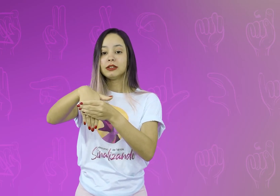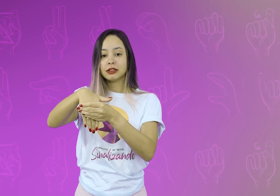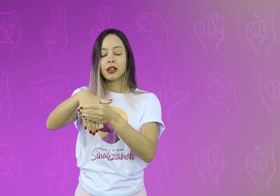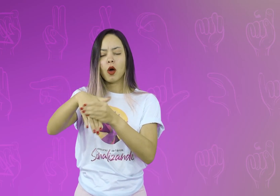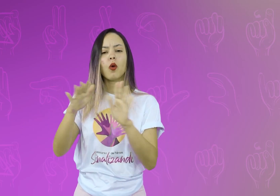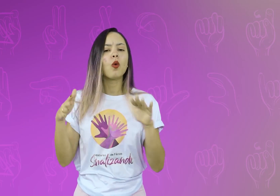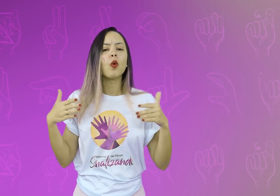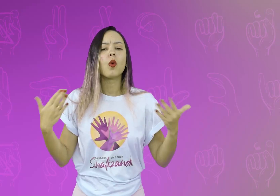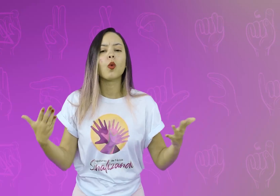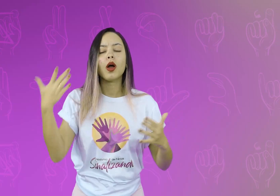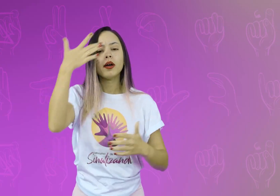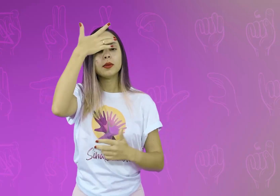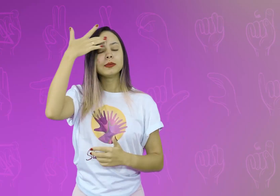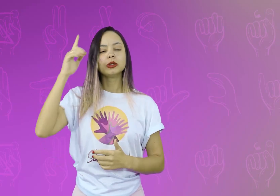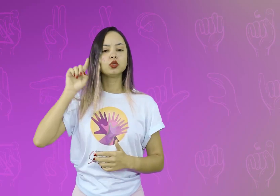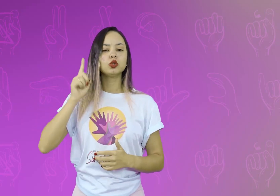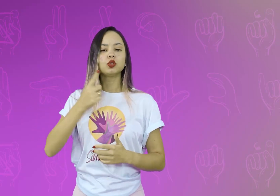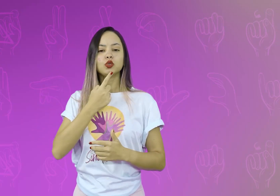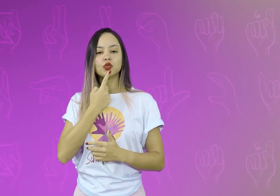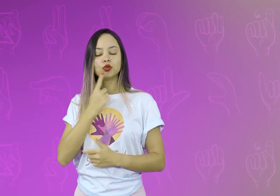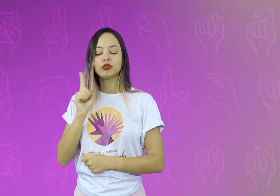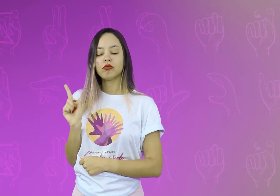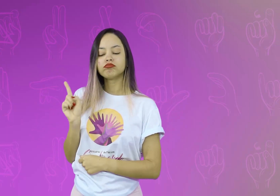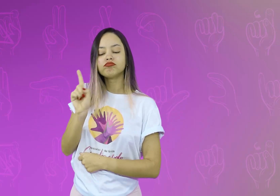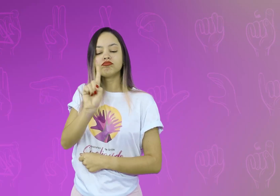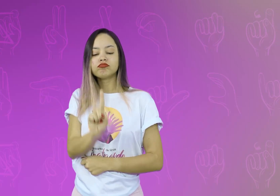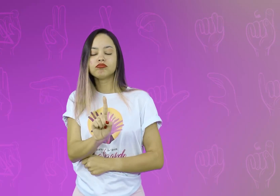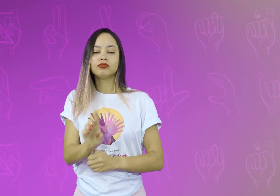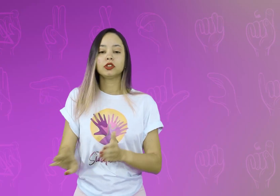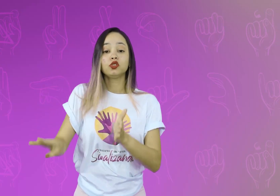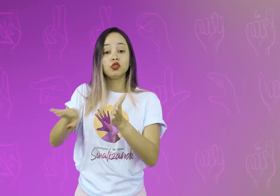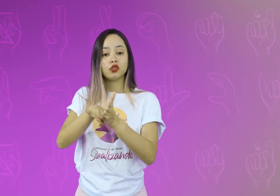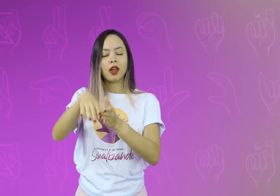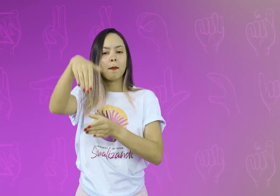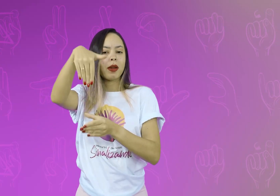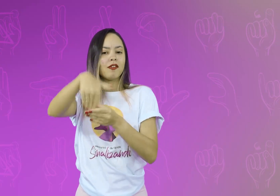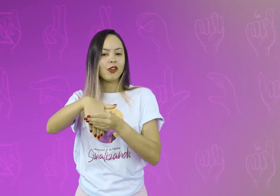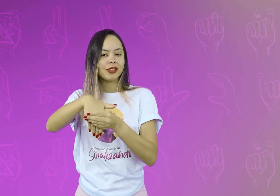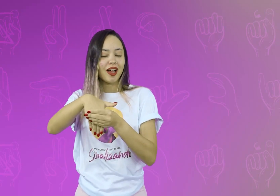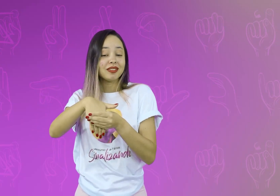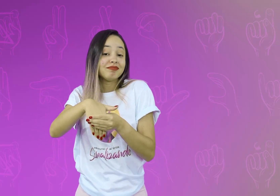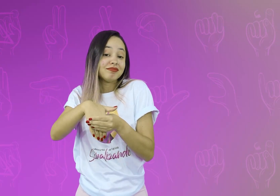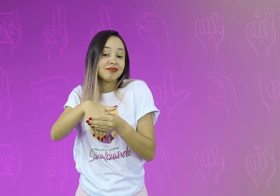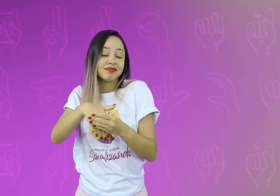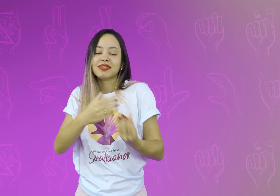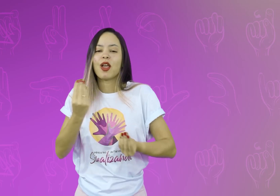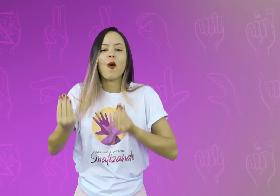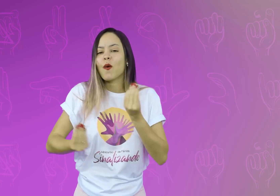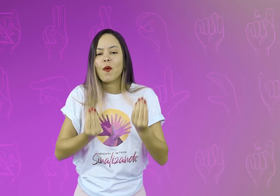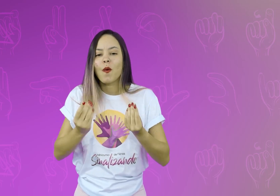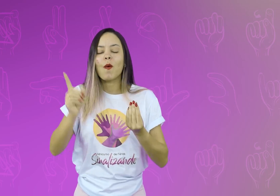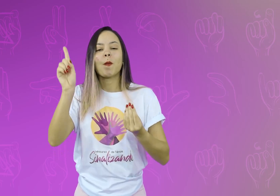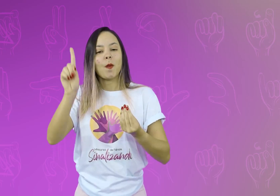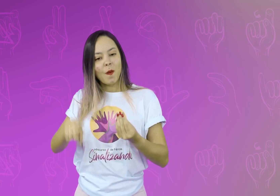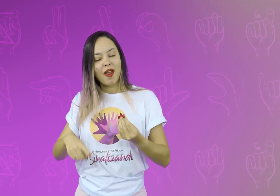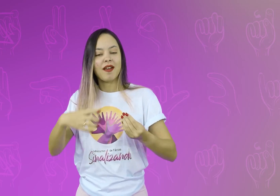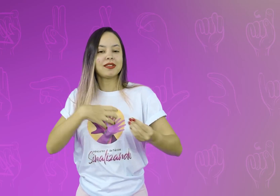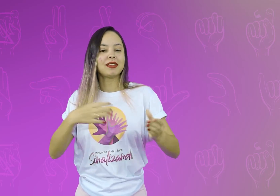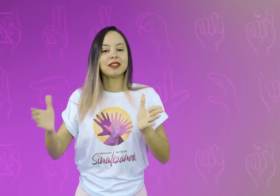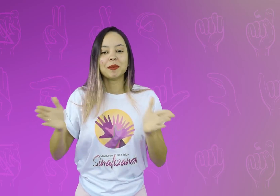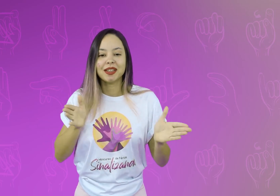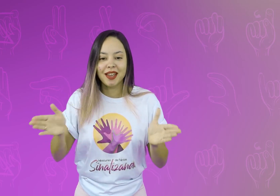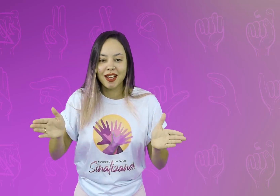pessoas? Não, também no dia da votação. Quando a pessoa surda, ela vai votar, como